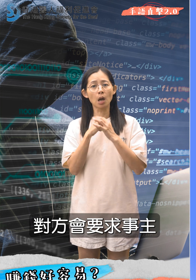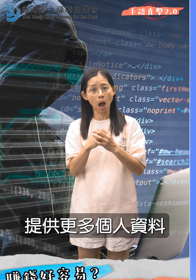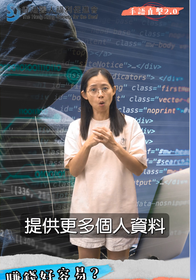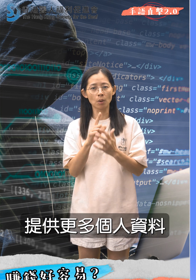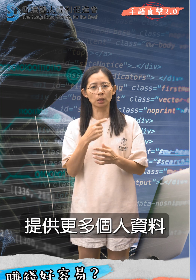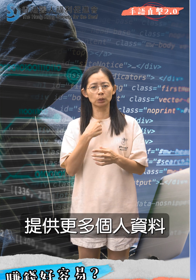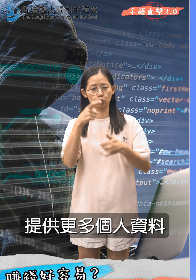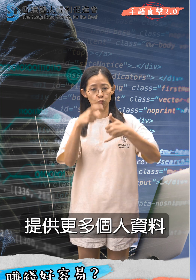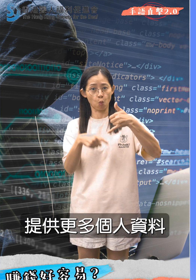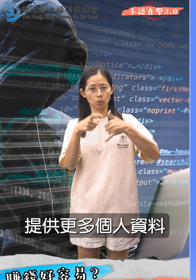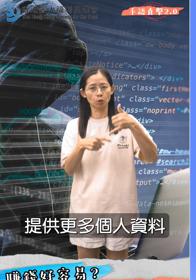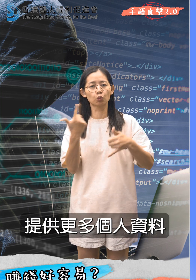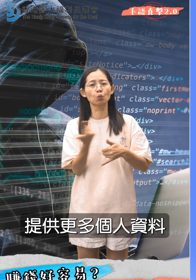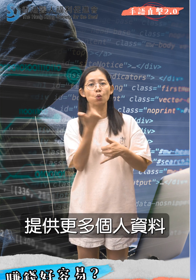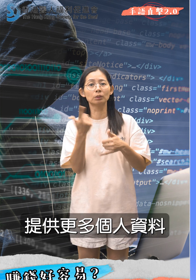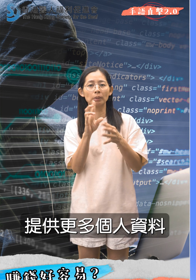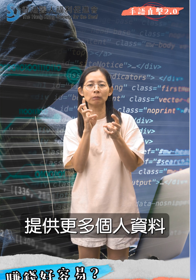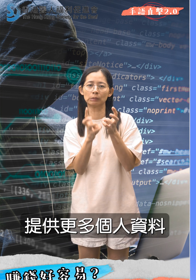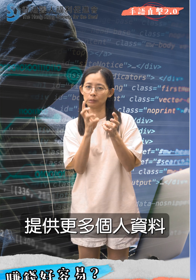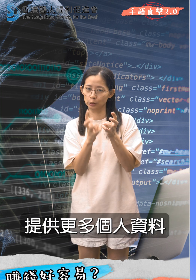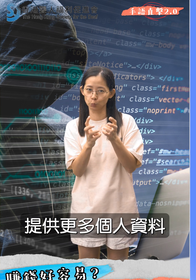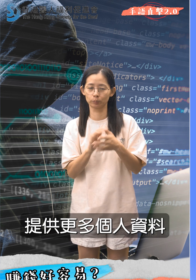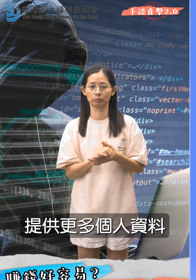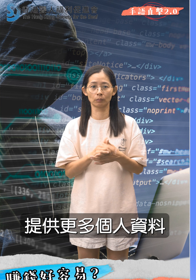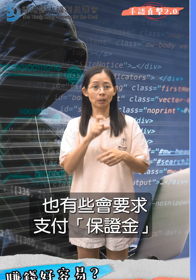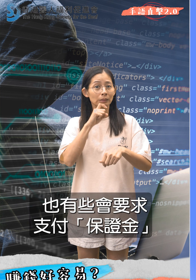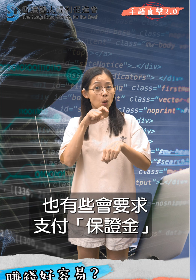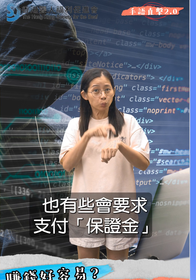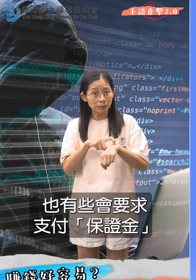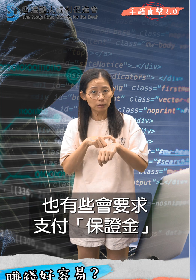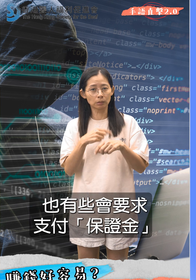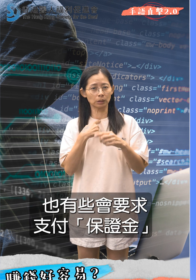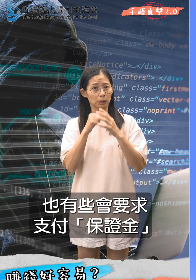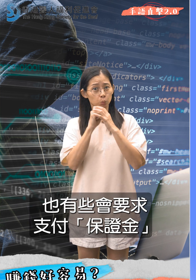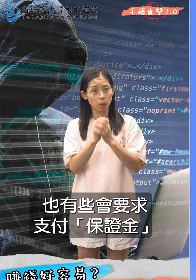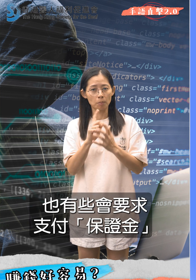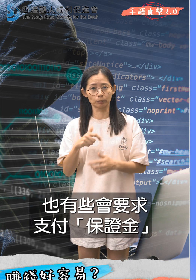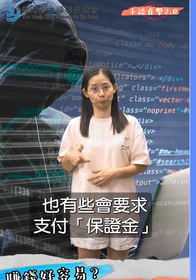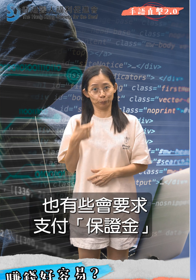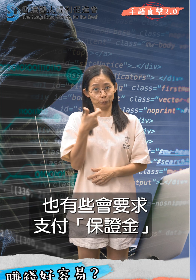提供更加多嘅個人資料，亦都有一啲會要求支付保證金